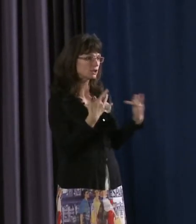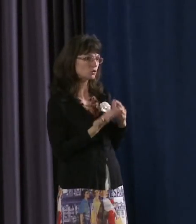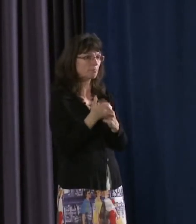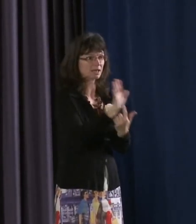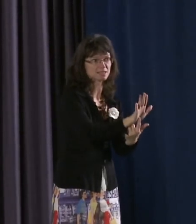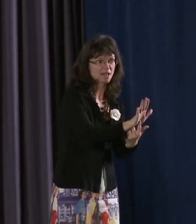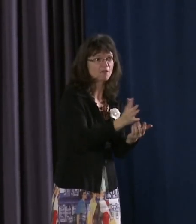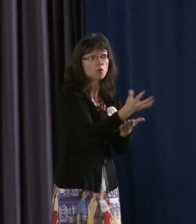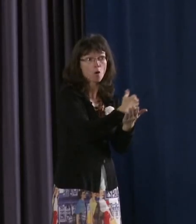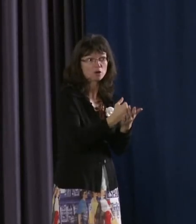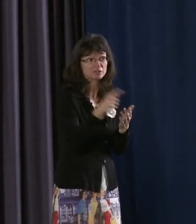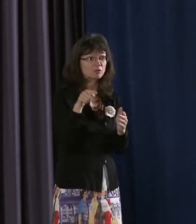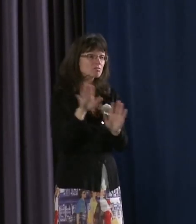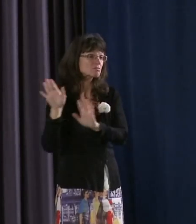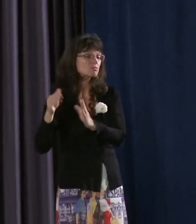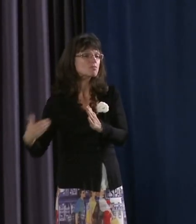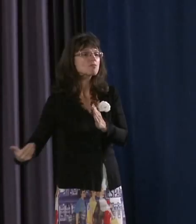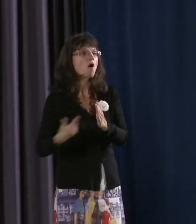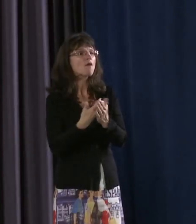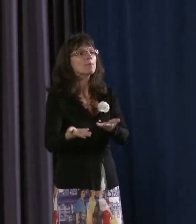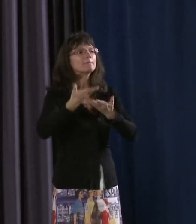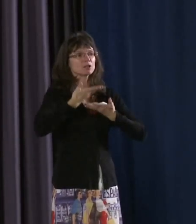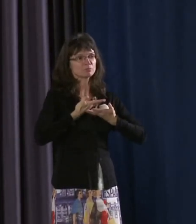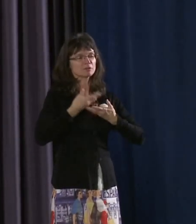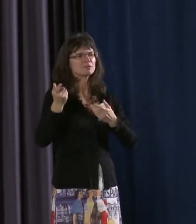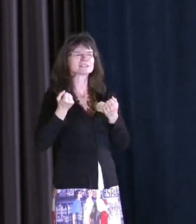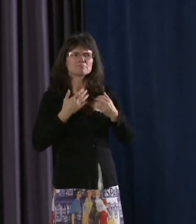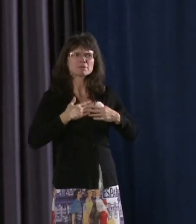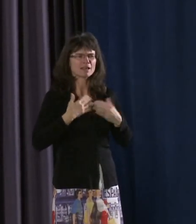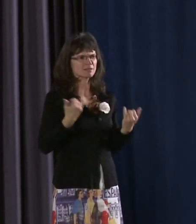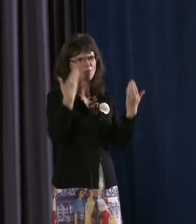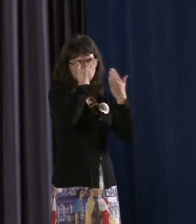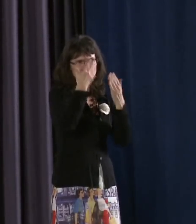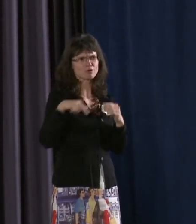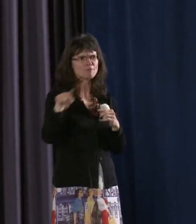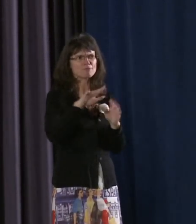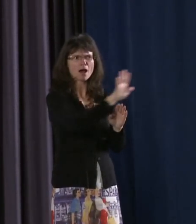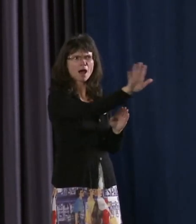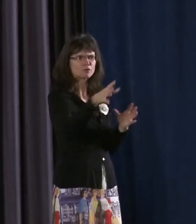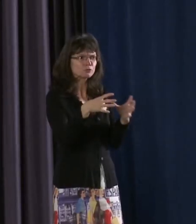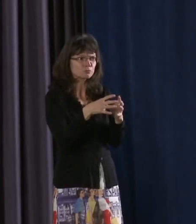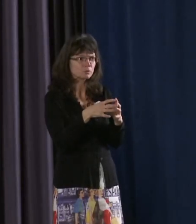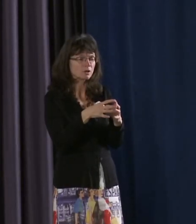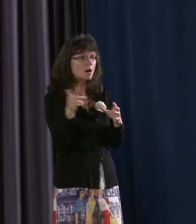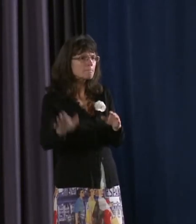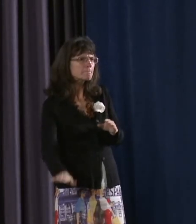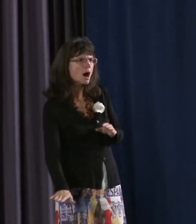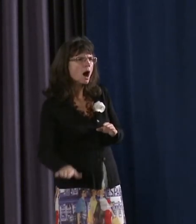pridobitev. Rekla bom to, da mi je zelo prijetno biti nocoj v vaši družbi. Že kot majhen otrok, ko sem spremljala kakšno oddajo na